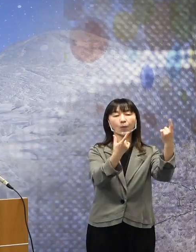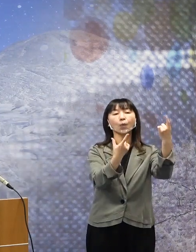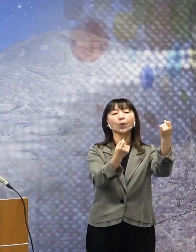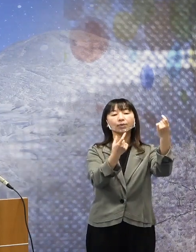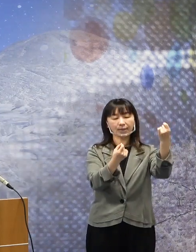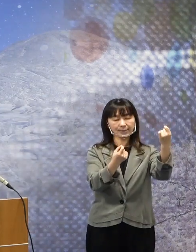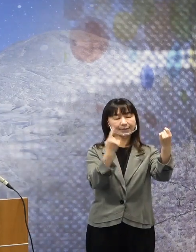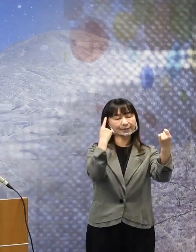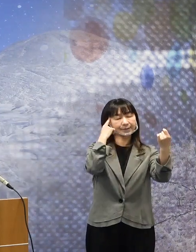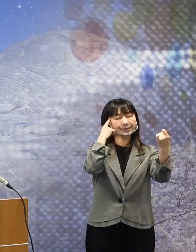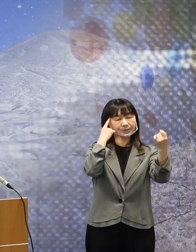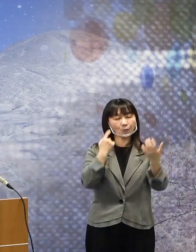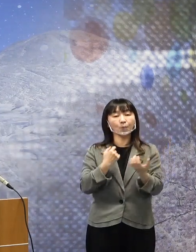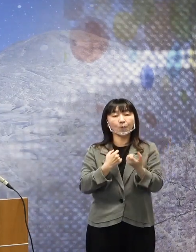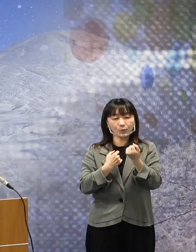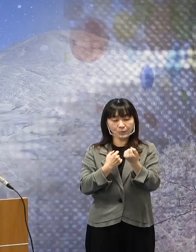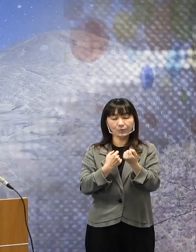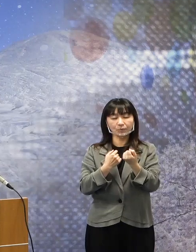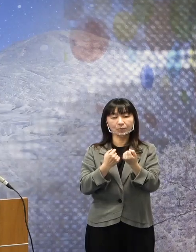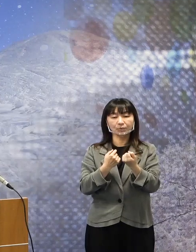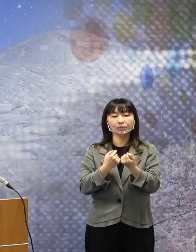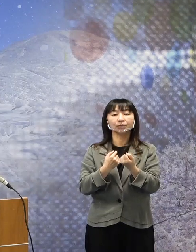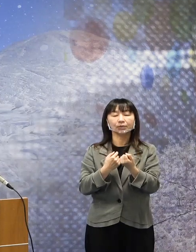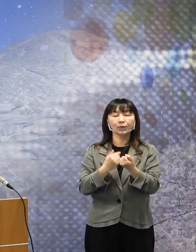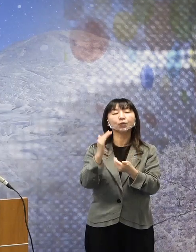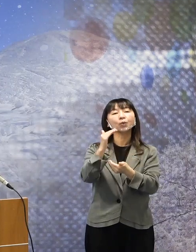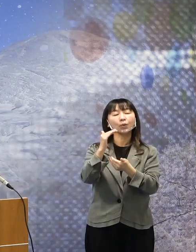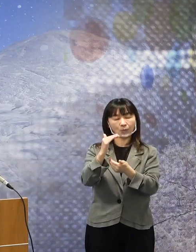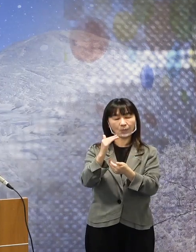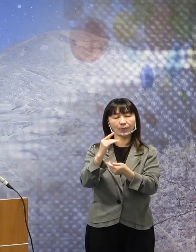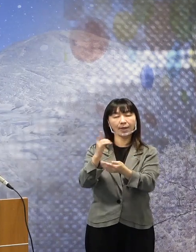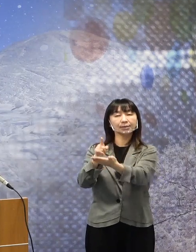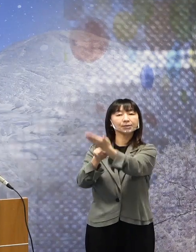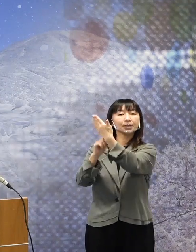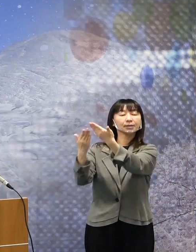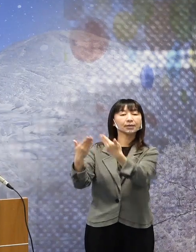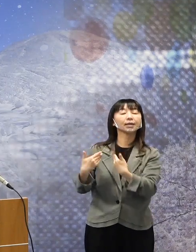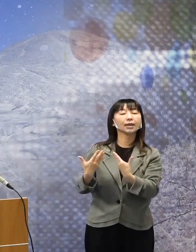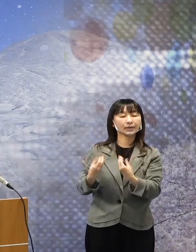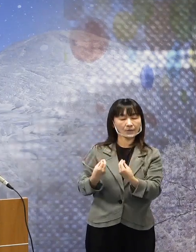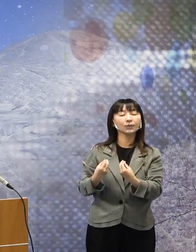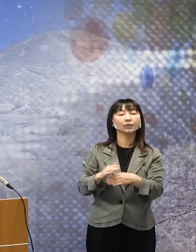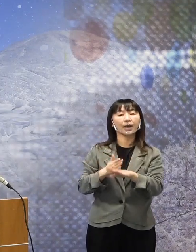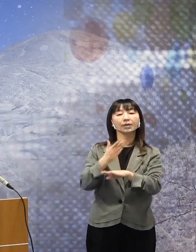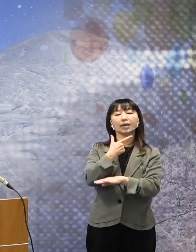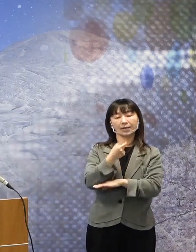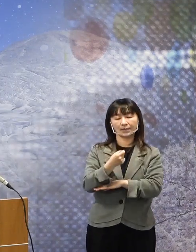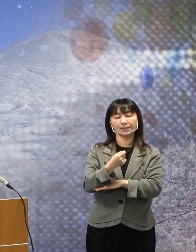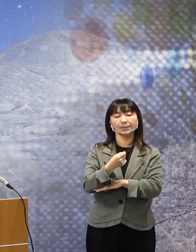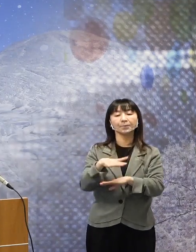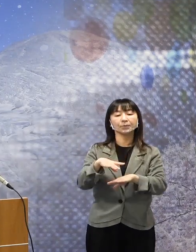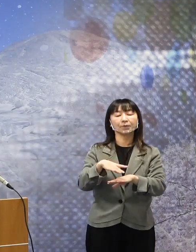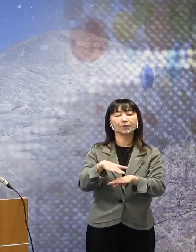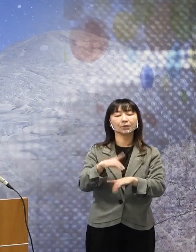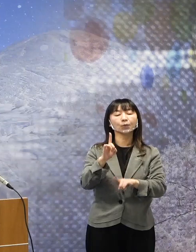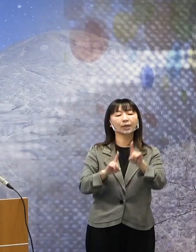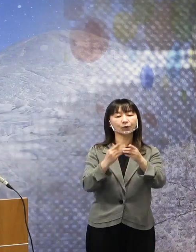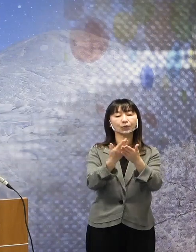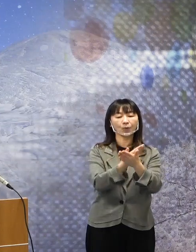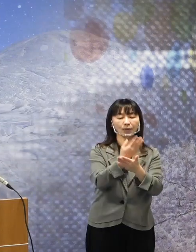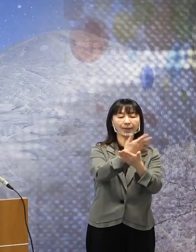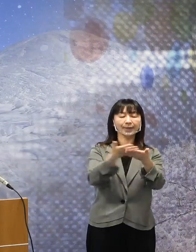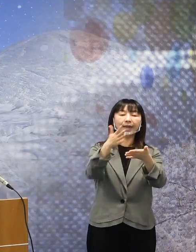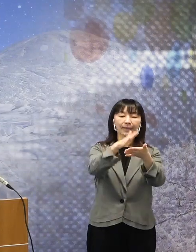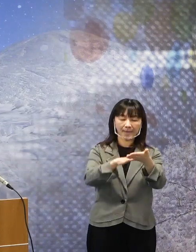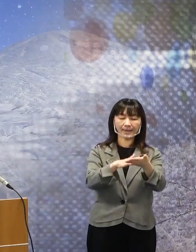認識を持つということに立っていただいたことは大きいことだと思いますし、まあ、今後いわゆるデータの部分、人数の部分で例えば世代